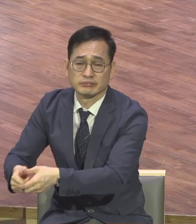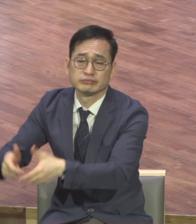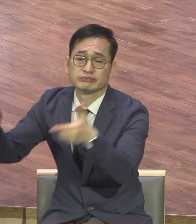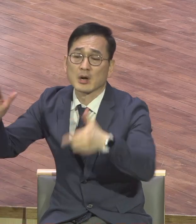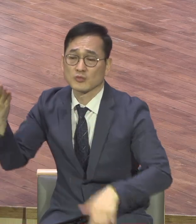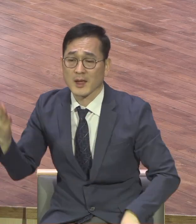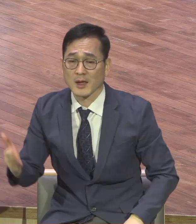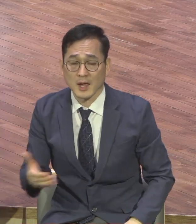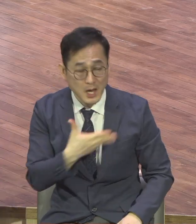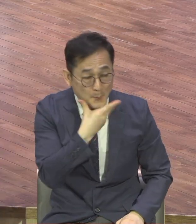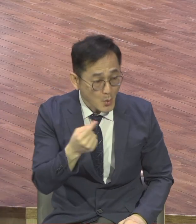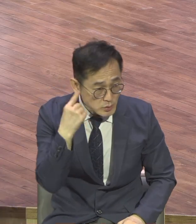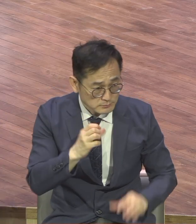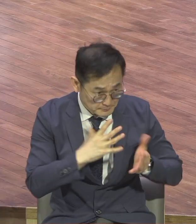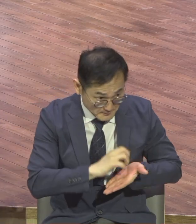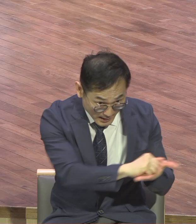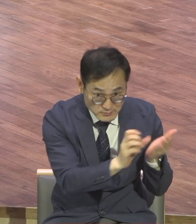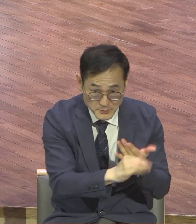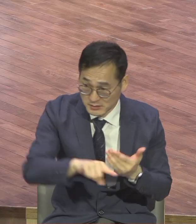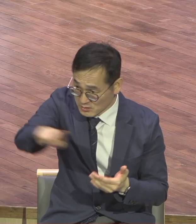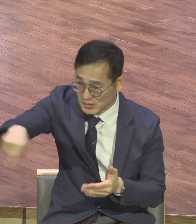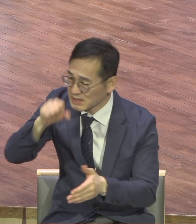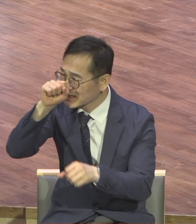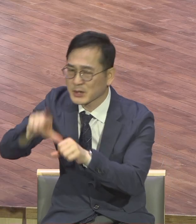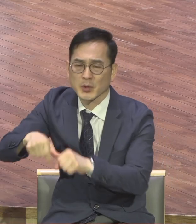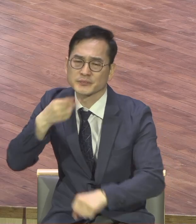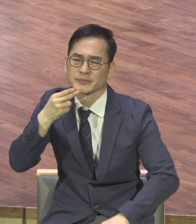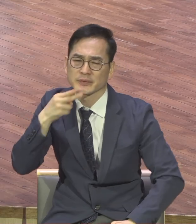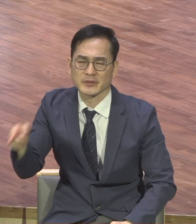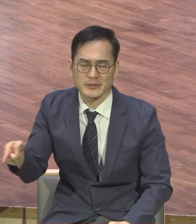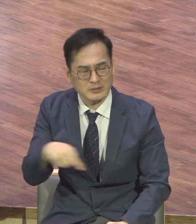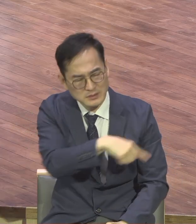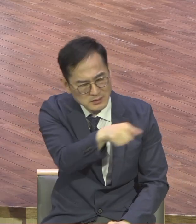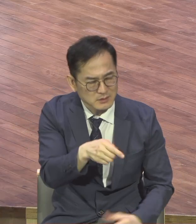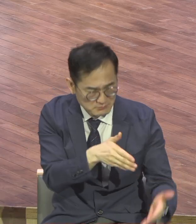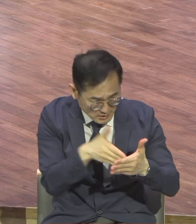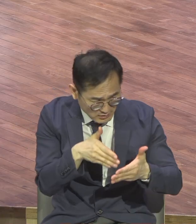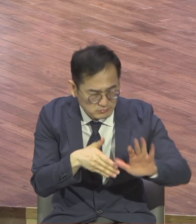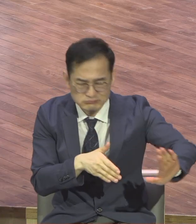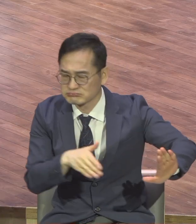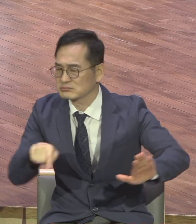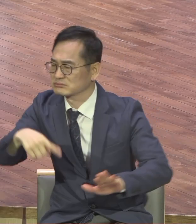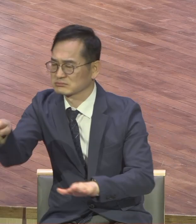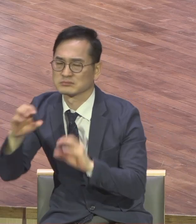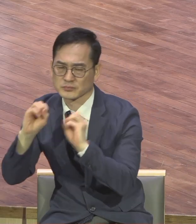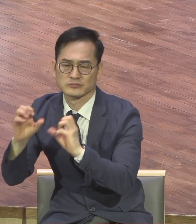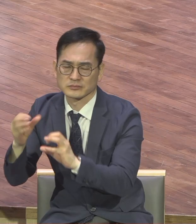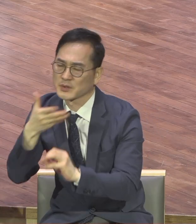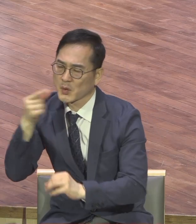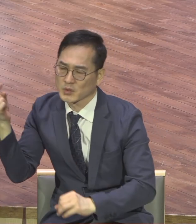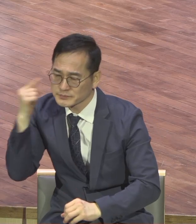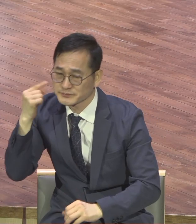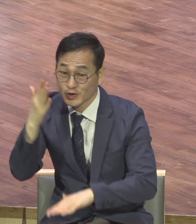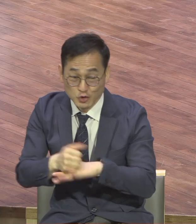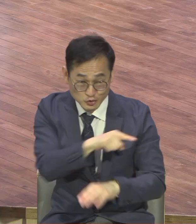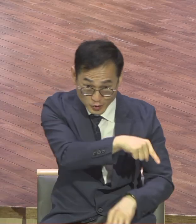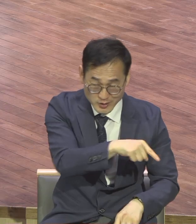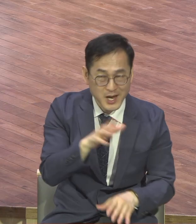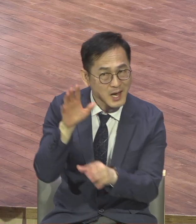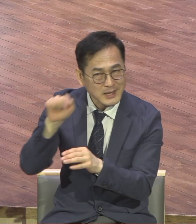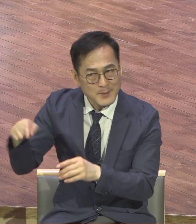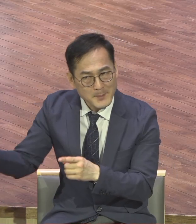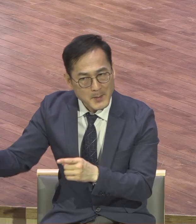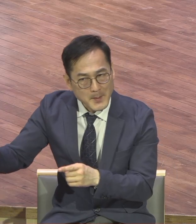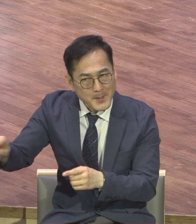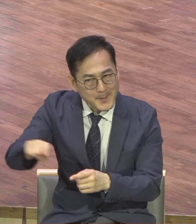복음 거부가 이방인 구원에 이르게 된 것을 보면서 자기 동족들도 다시 하나님께로 돌아올 날이 있을 것이다